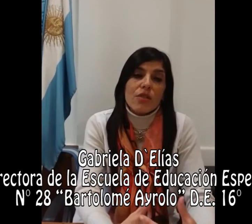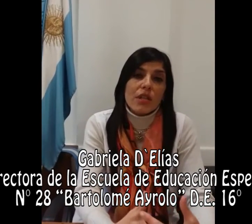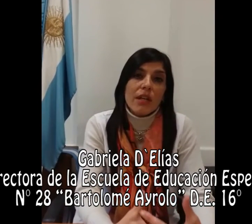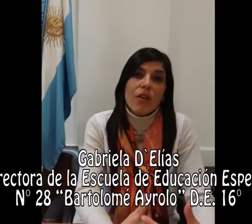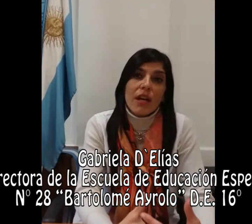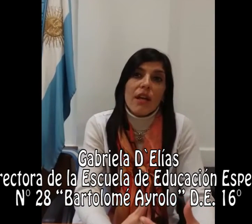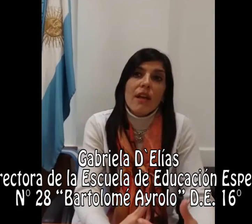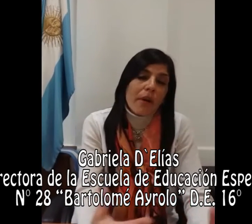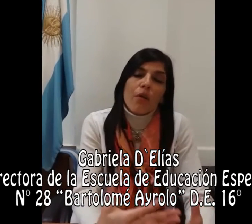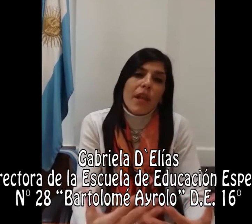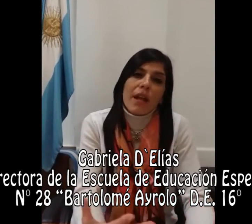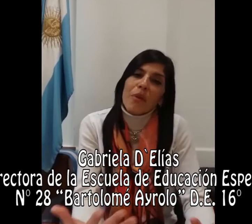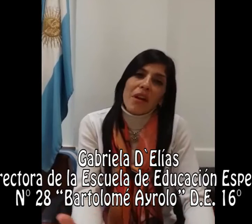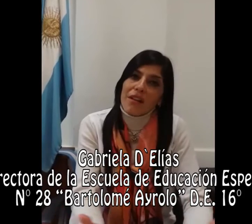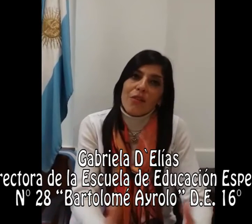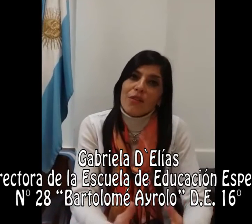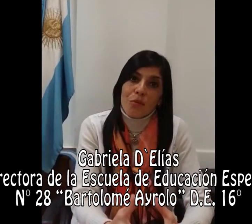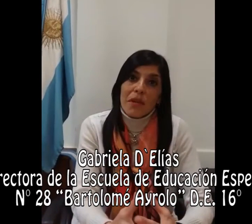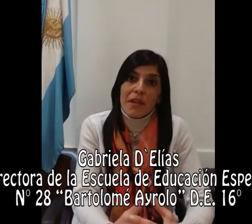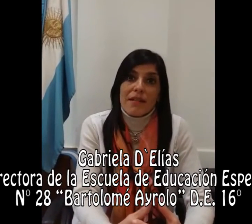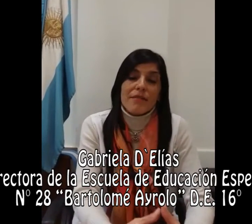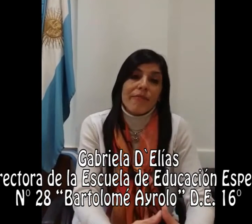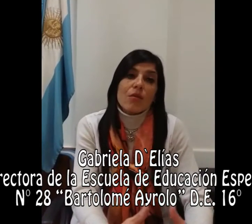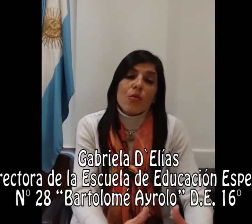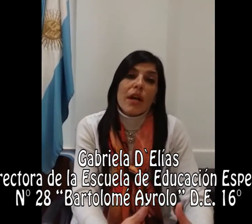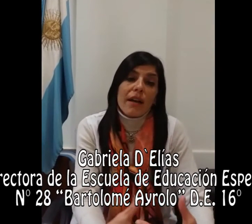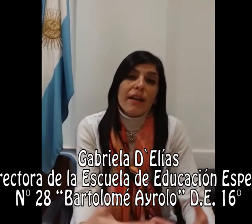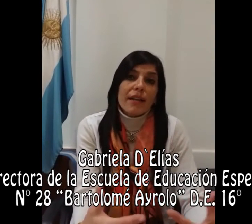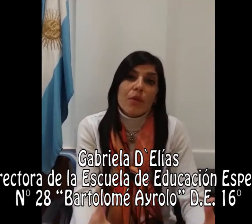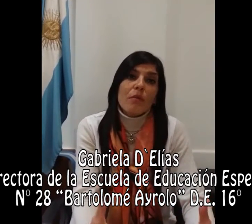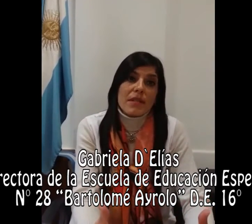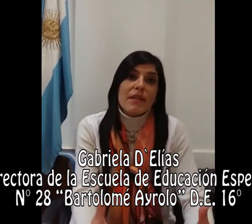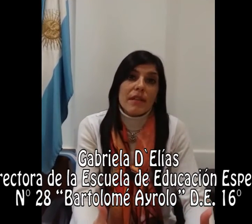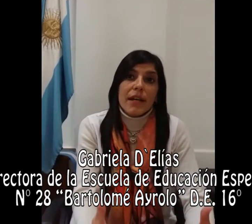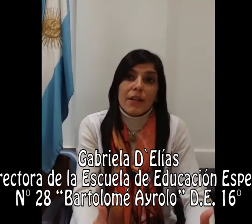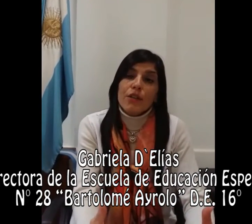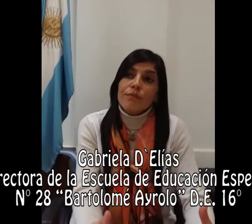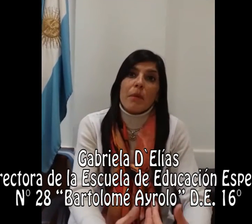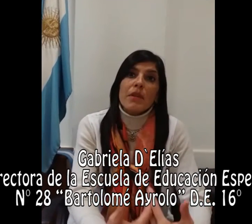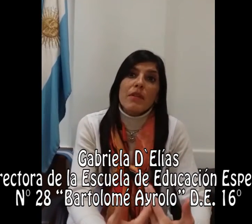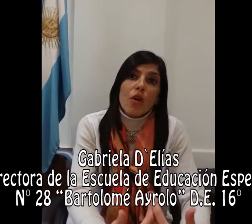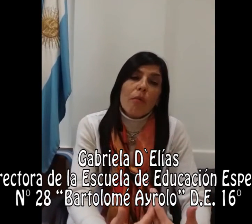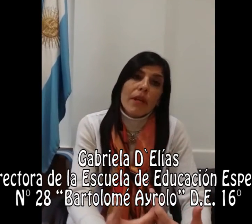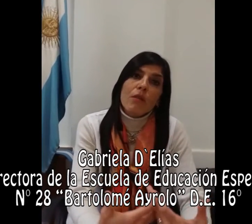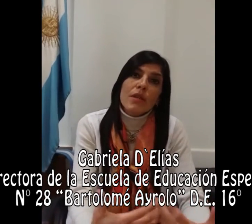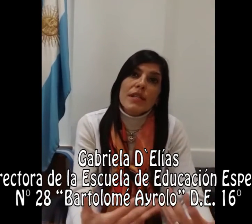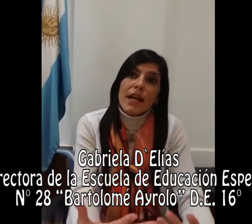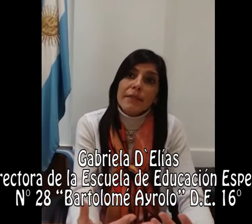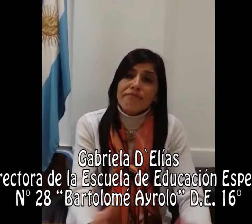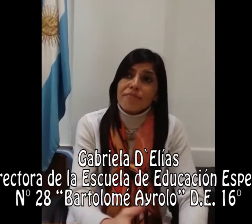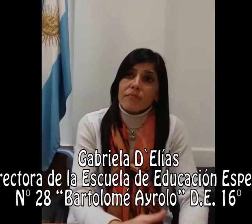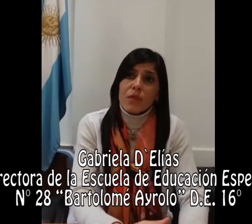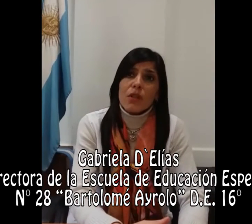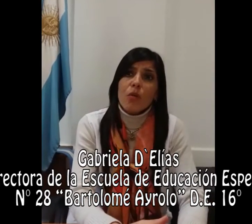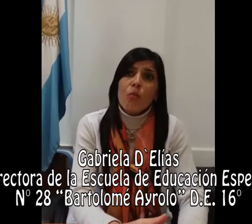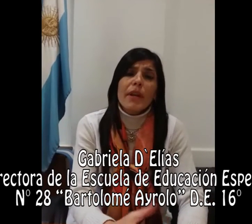y creo que no van a olvidarla por el resto de sus vidas. Sin duda, el himno del Bicentenario permitió vehiculizar un